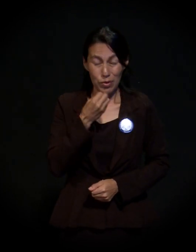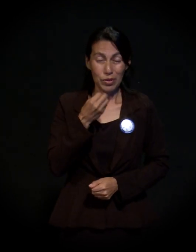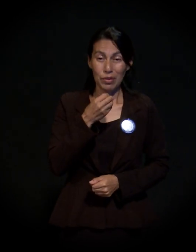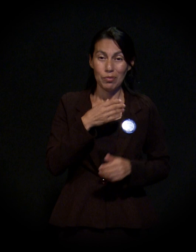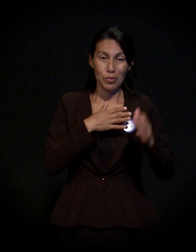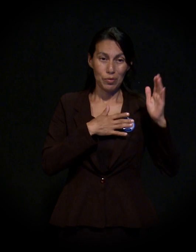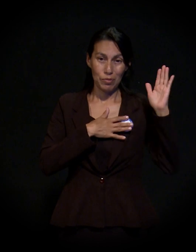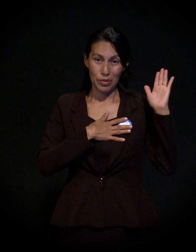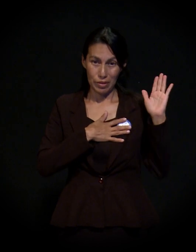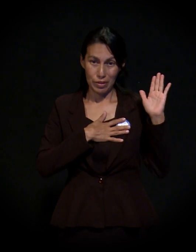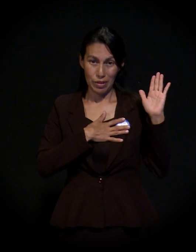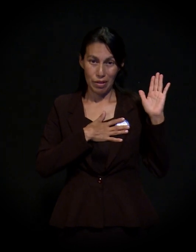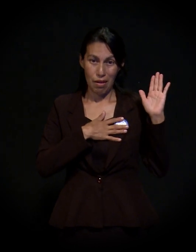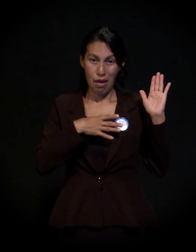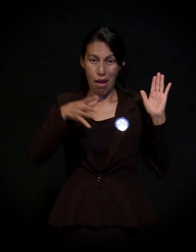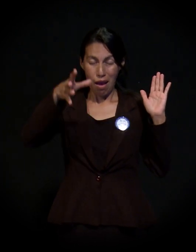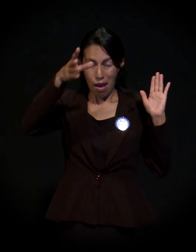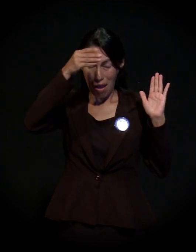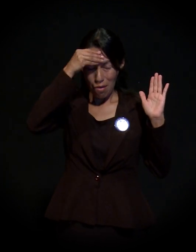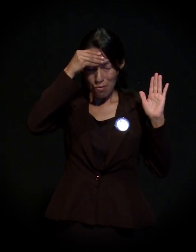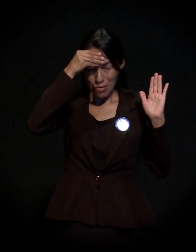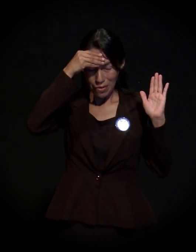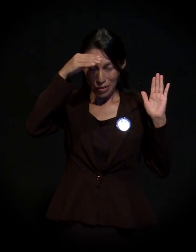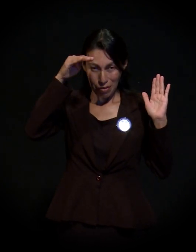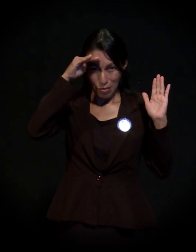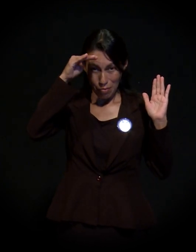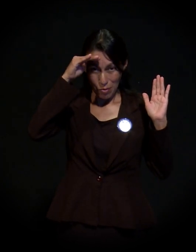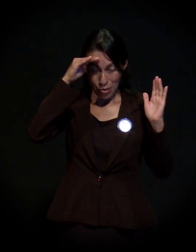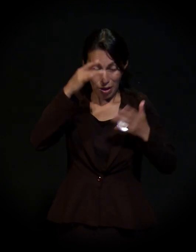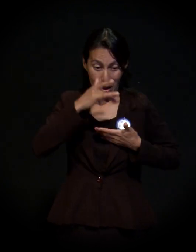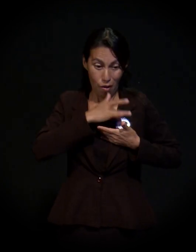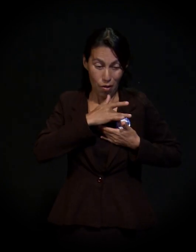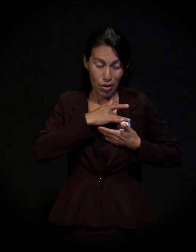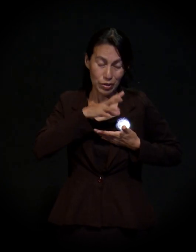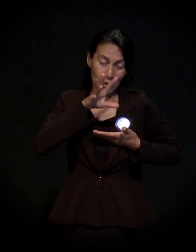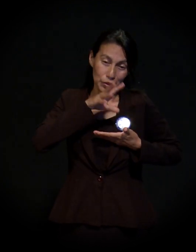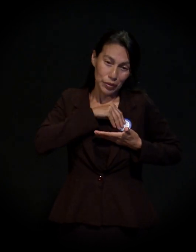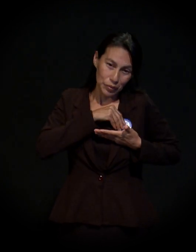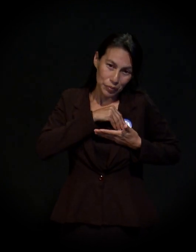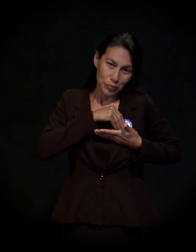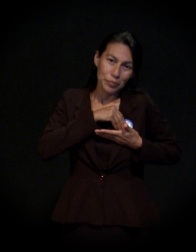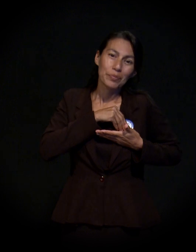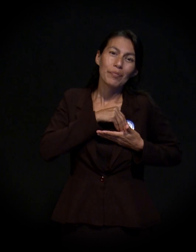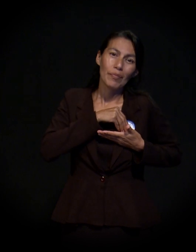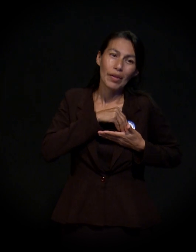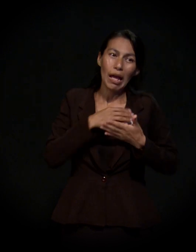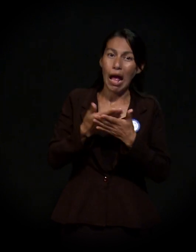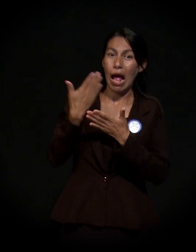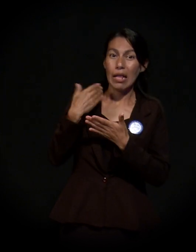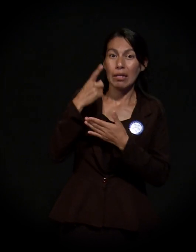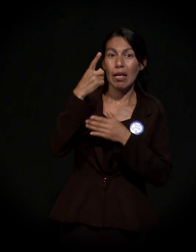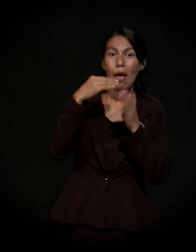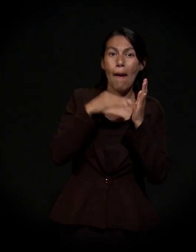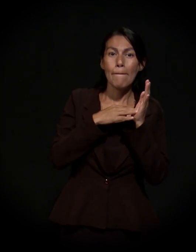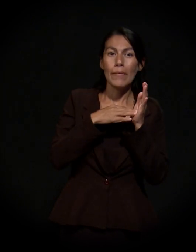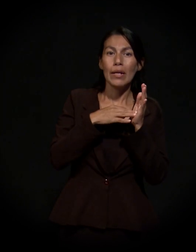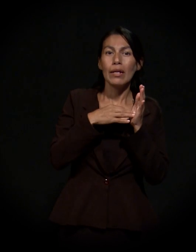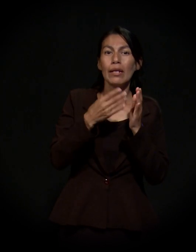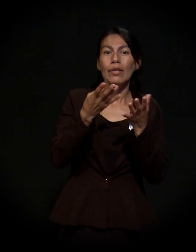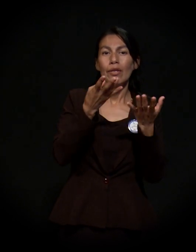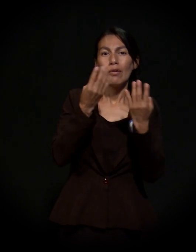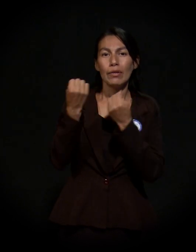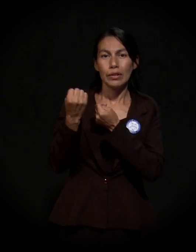memoricé, la guardé en mi corazón en 1997. En